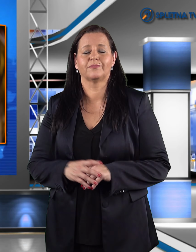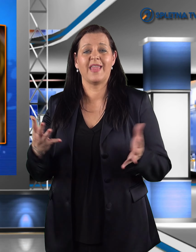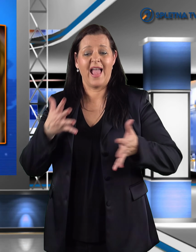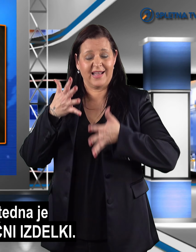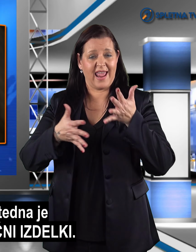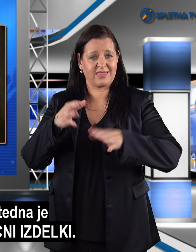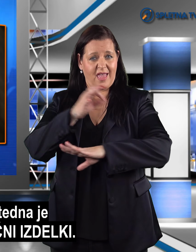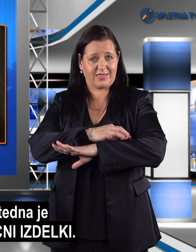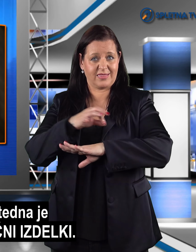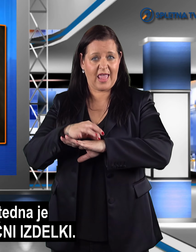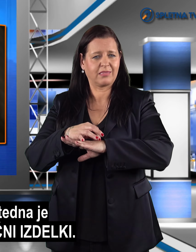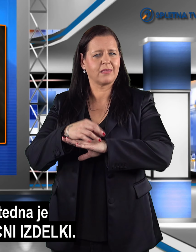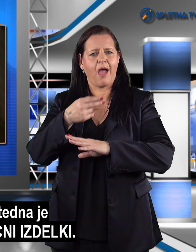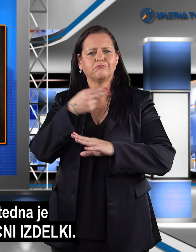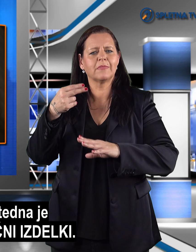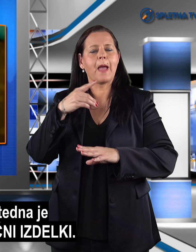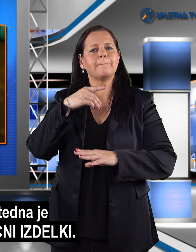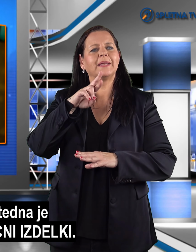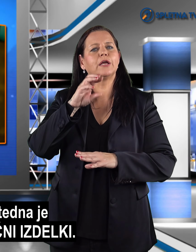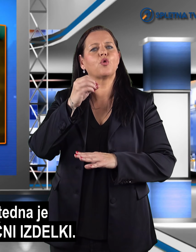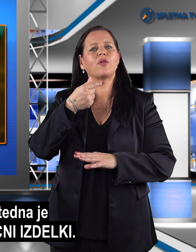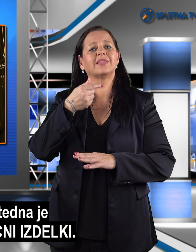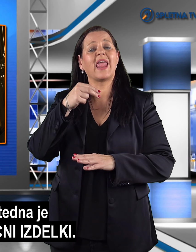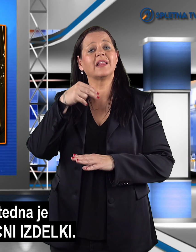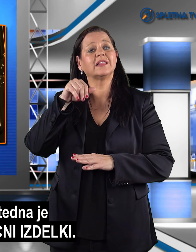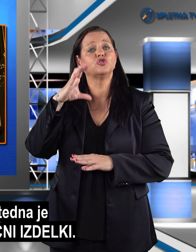Kretnja tedna je pirotehnični izdelki.